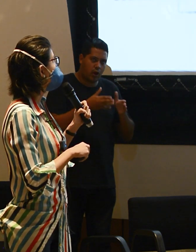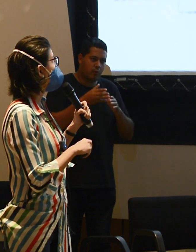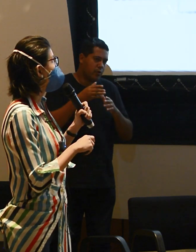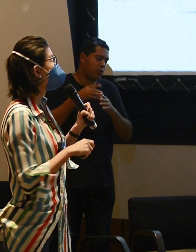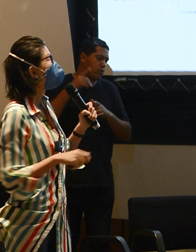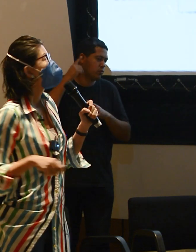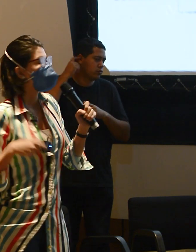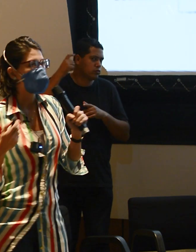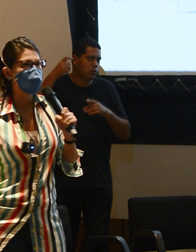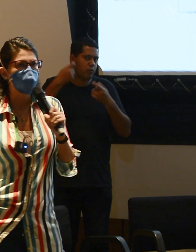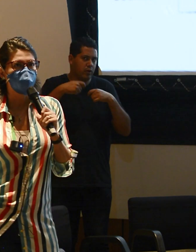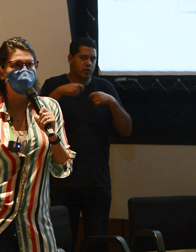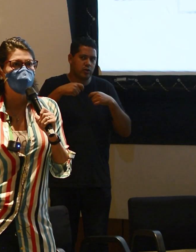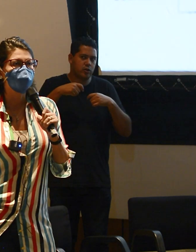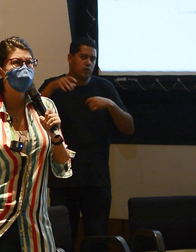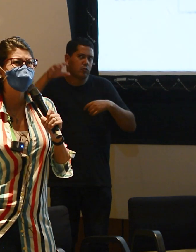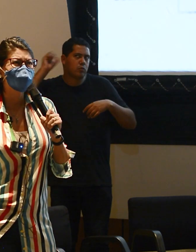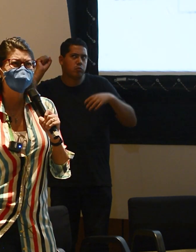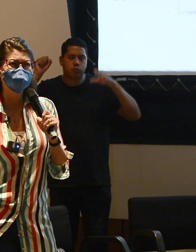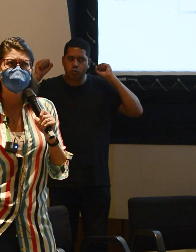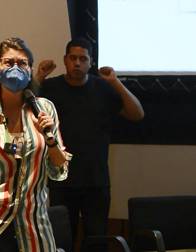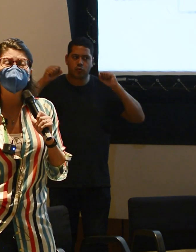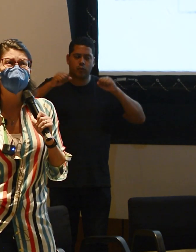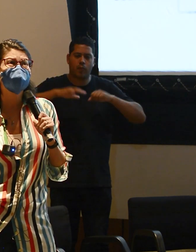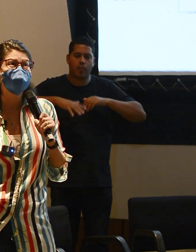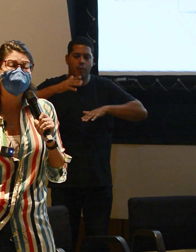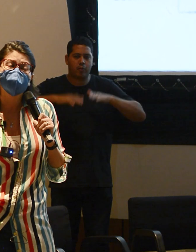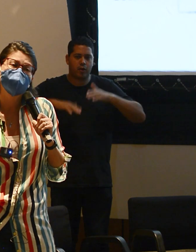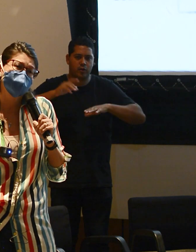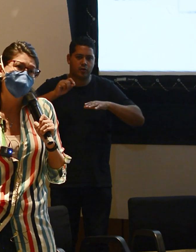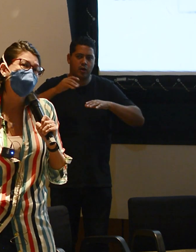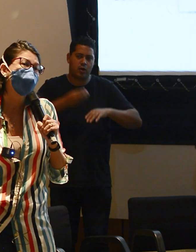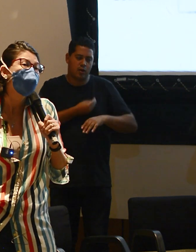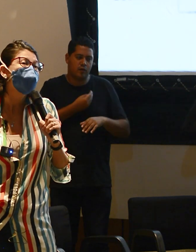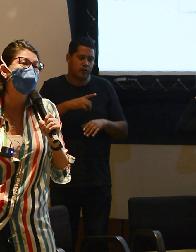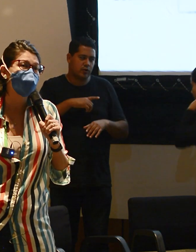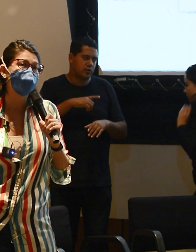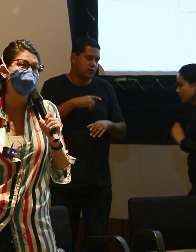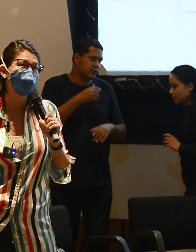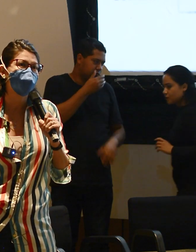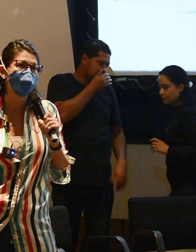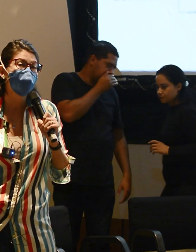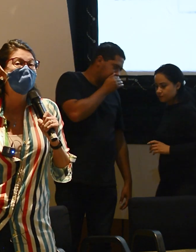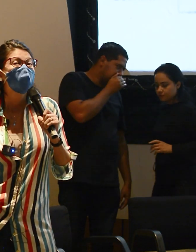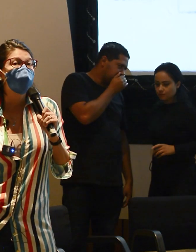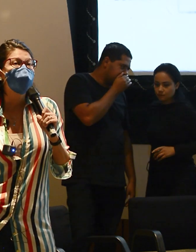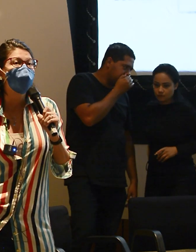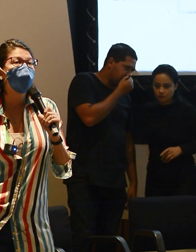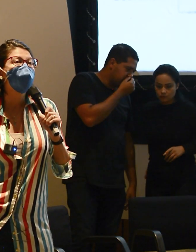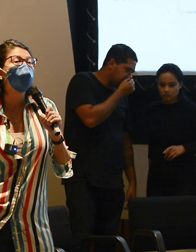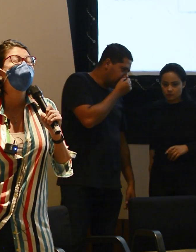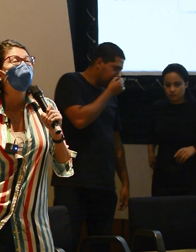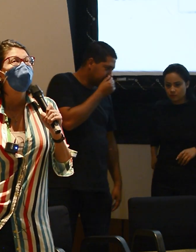precisa passar de um lado e de outro, depende muito da vida que você teve antes desse implante, né?